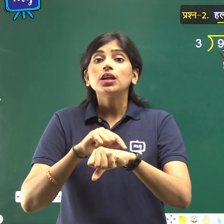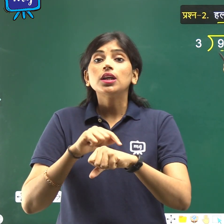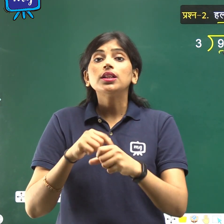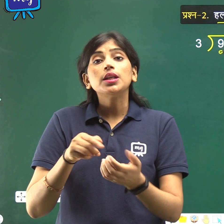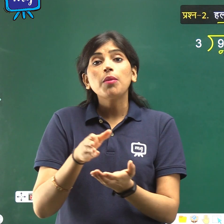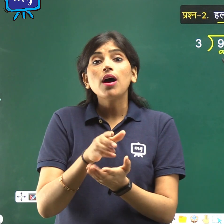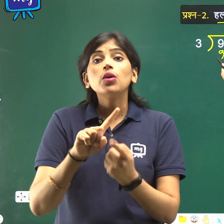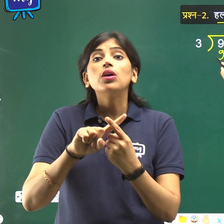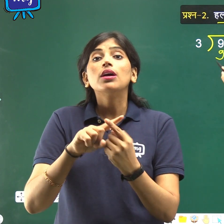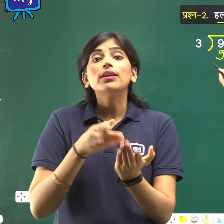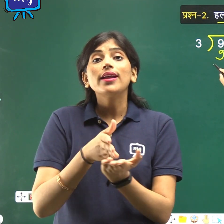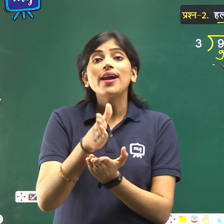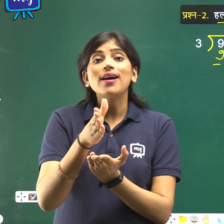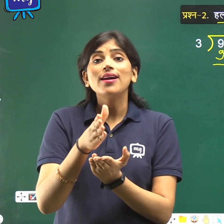बच्चों?